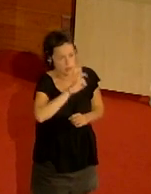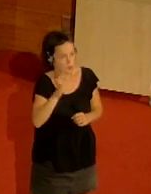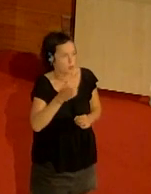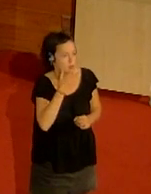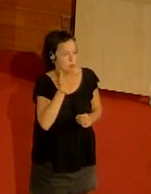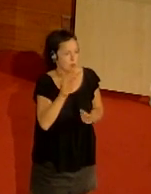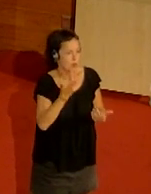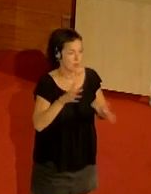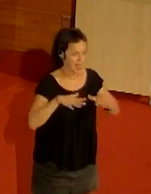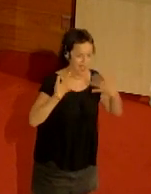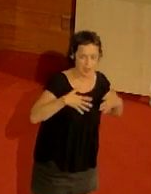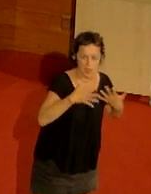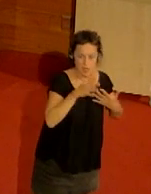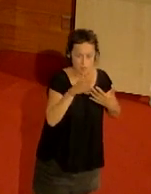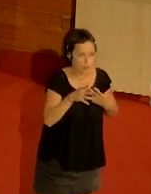un familiar,